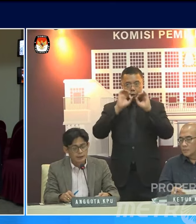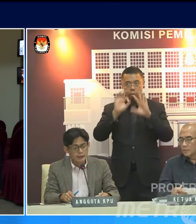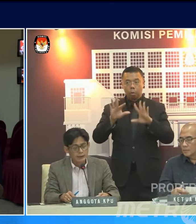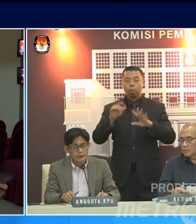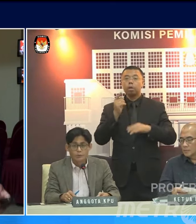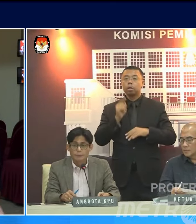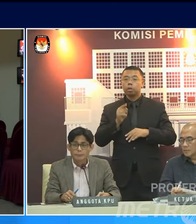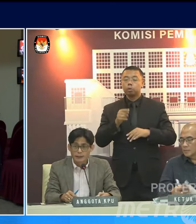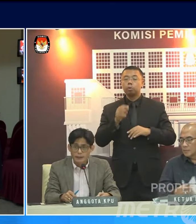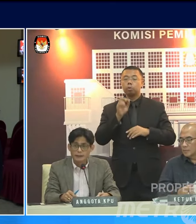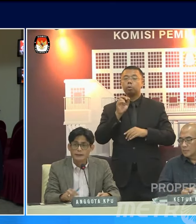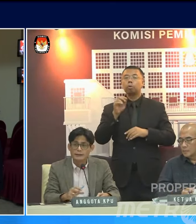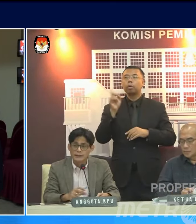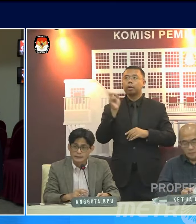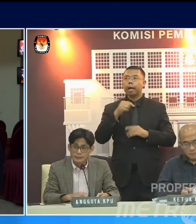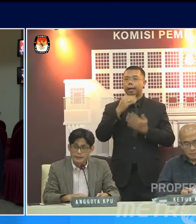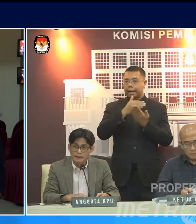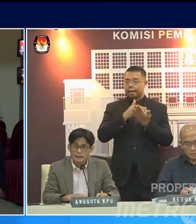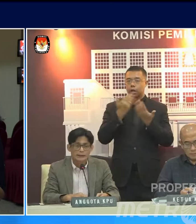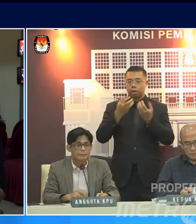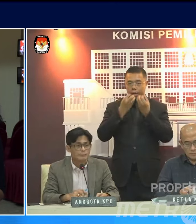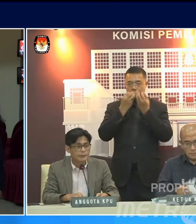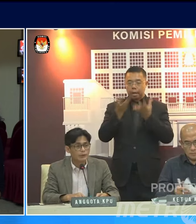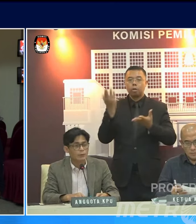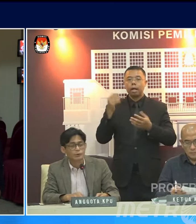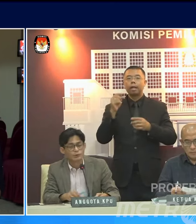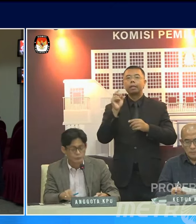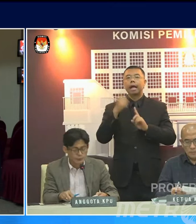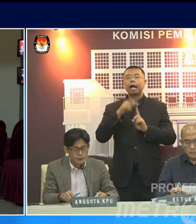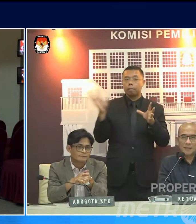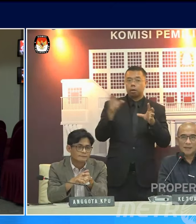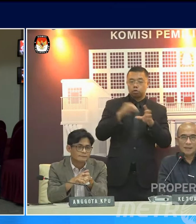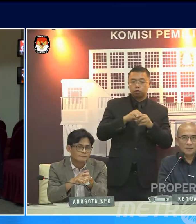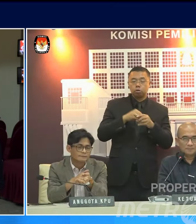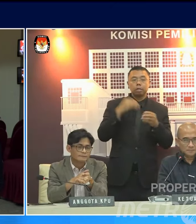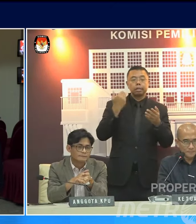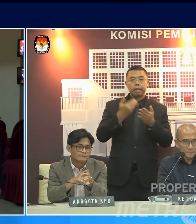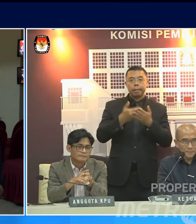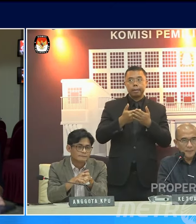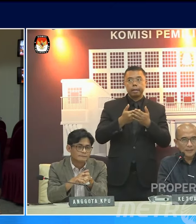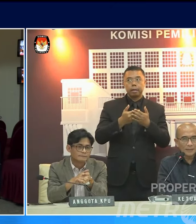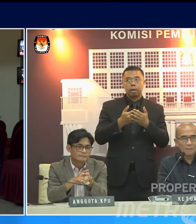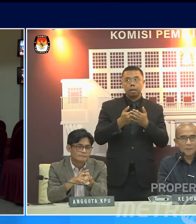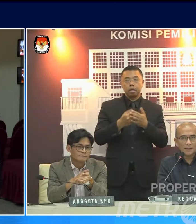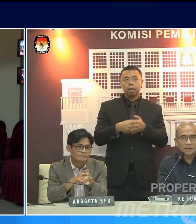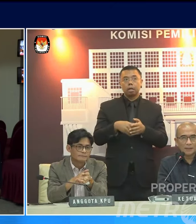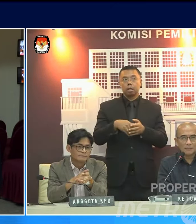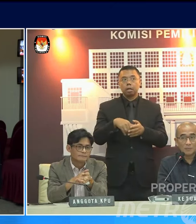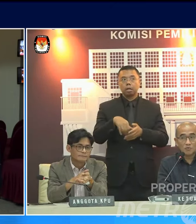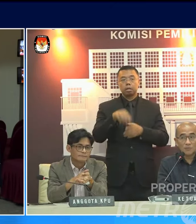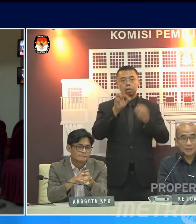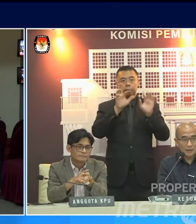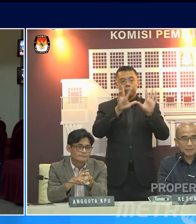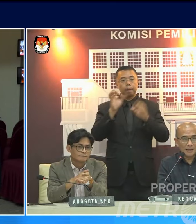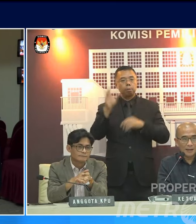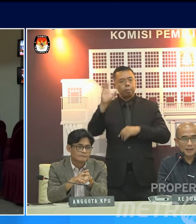akan dilakukan pada Sabtu 9 Maret 2024, kemudian TPS sendiri akan dilakukan di 10